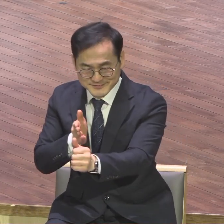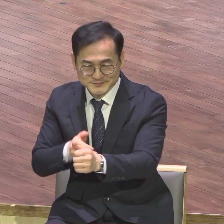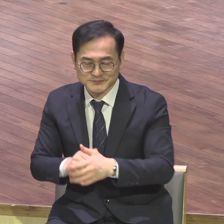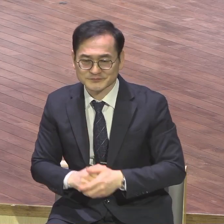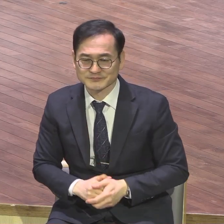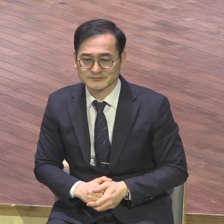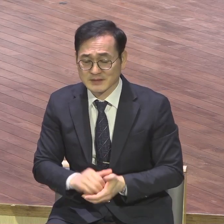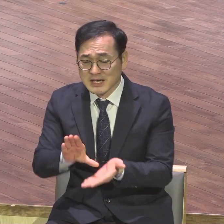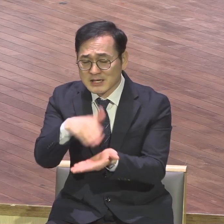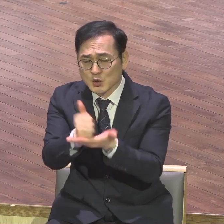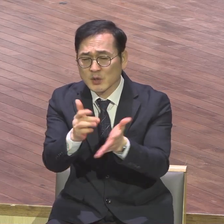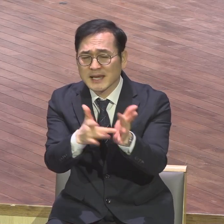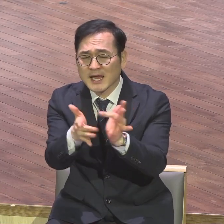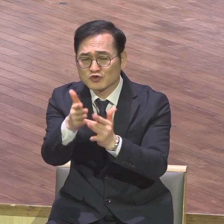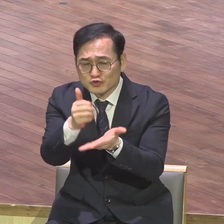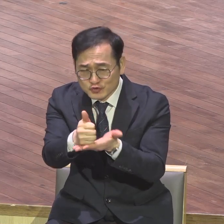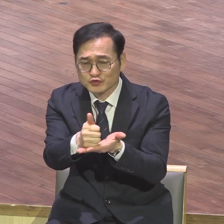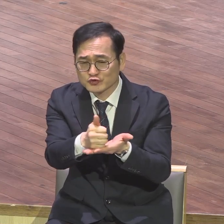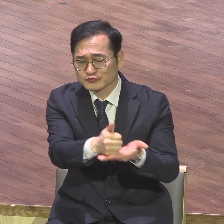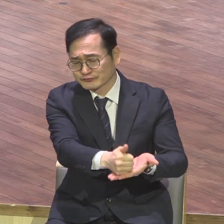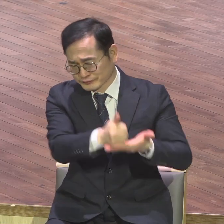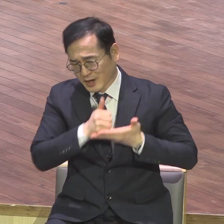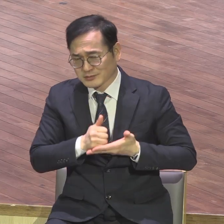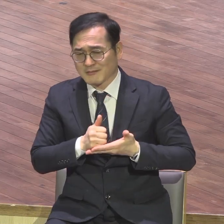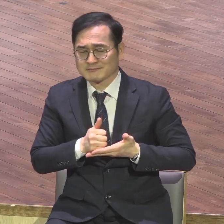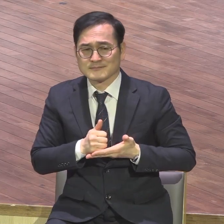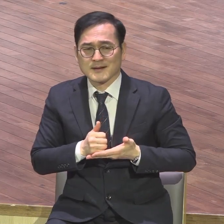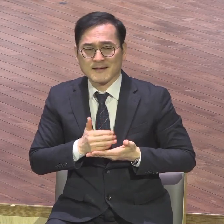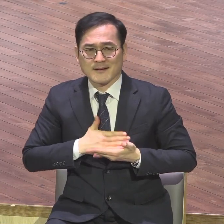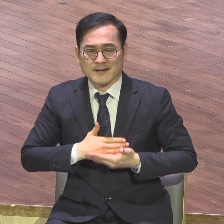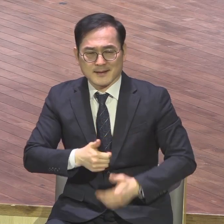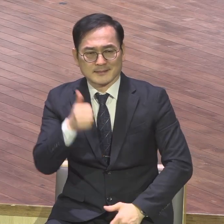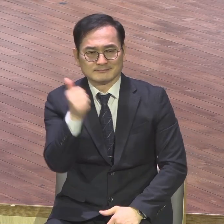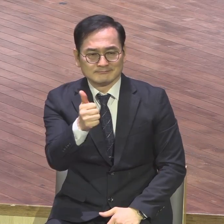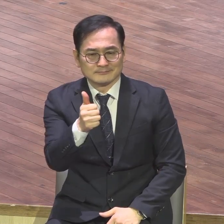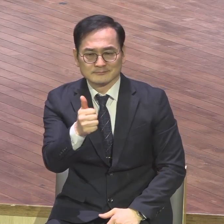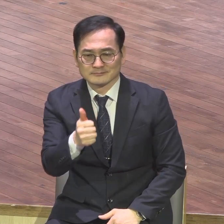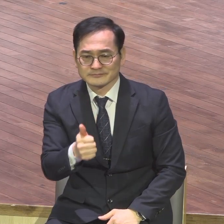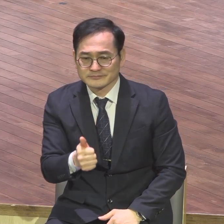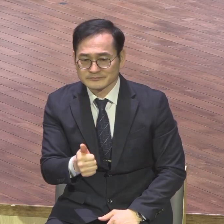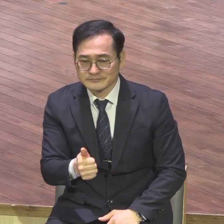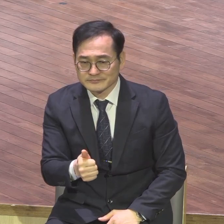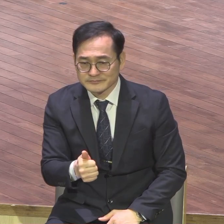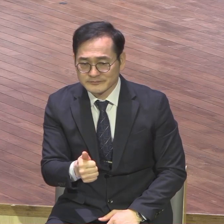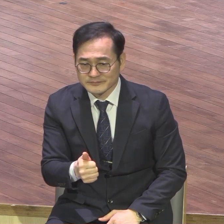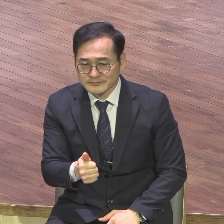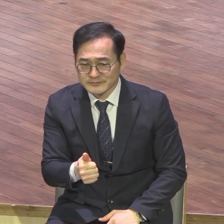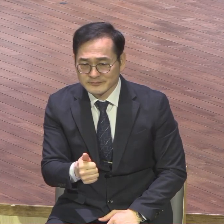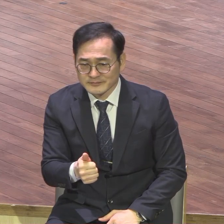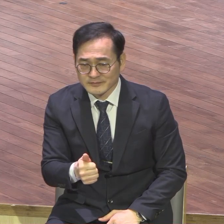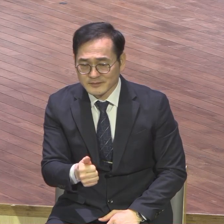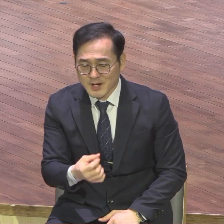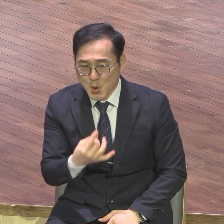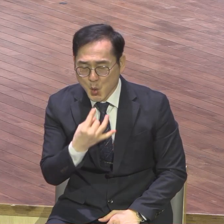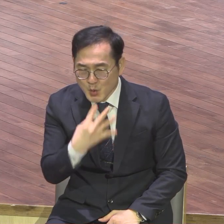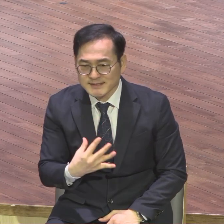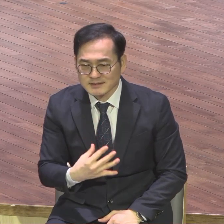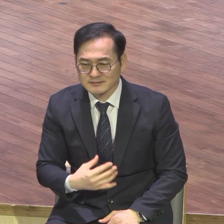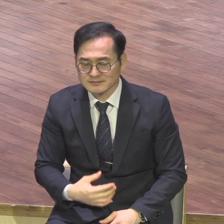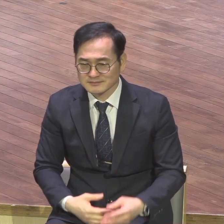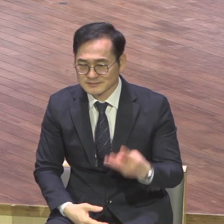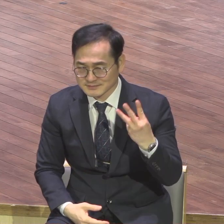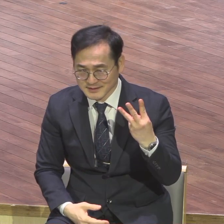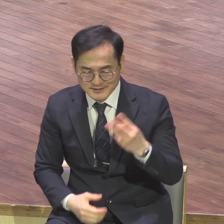예수가 여러분에게 이런 존재가 되기 바랍니다. 이것이 뭐냐? 오직입니다. 오직. 본문에 보면 사도